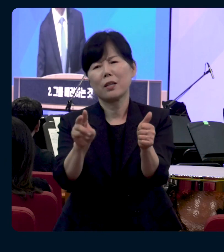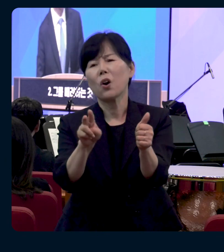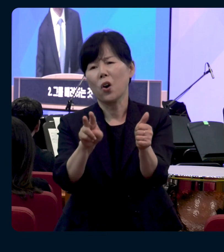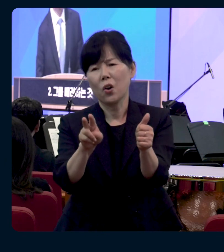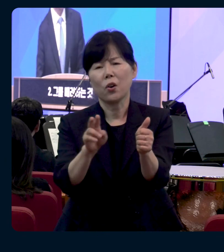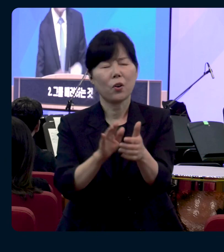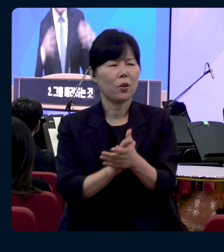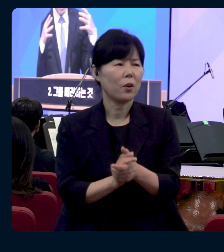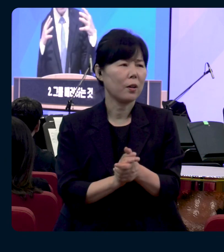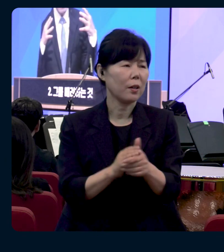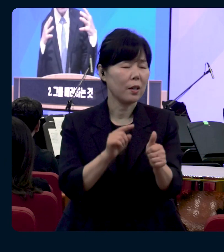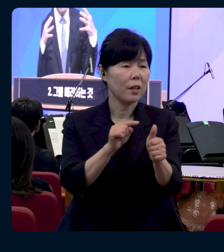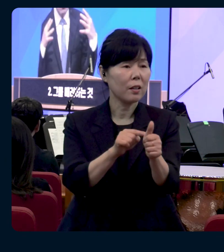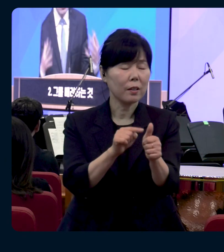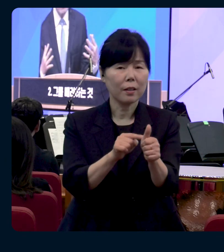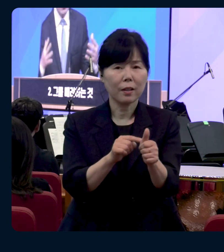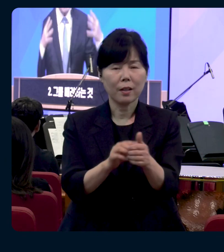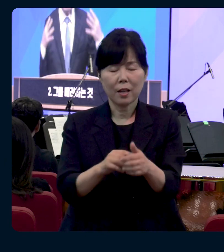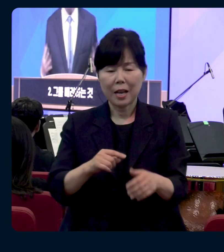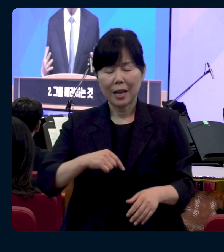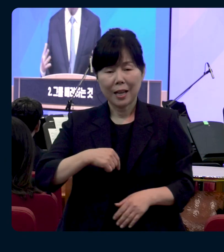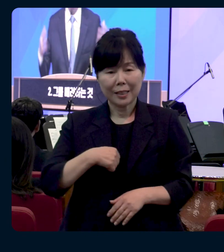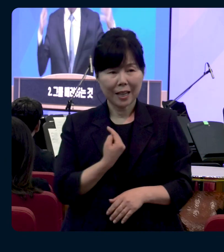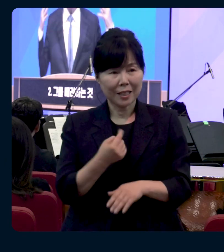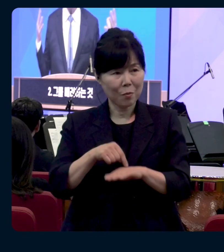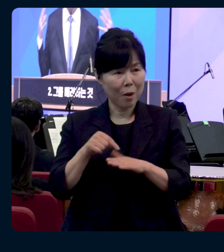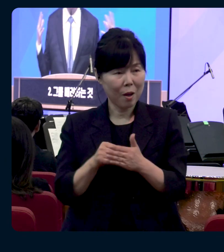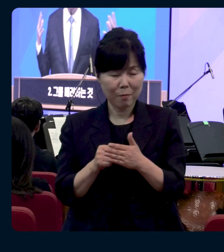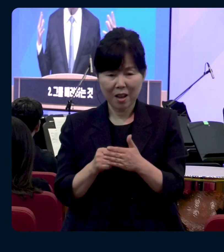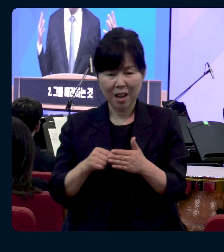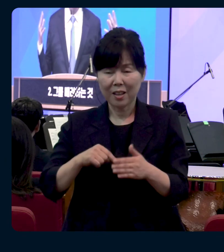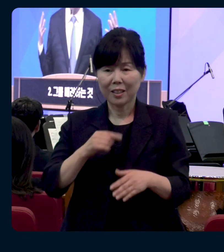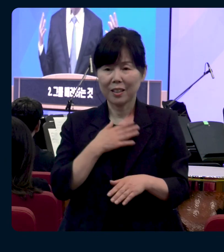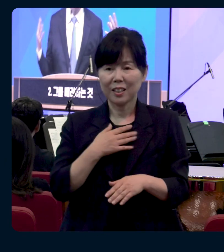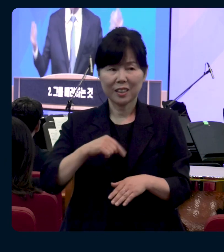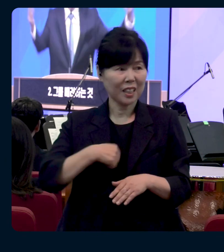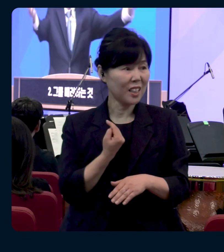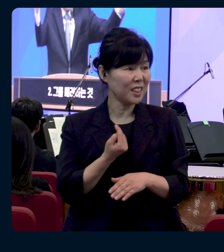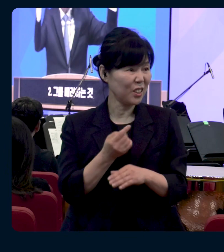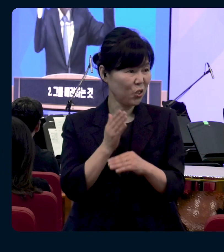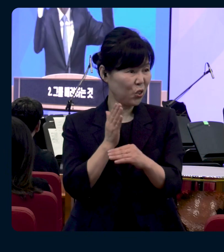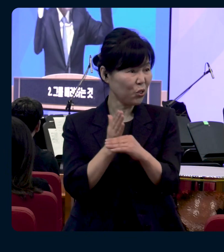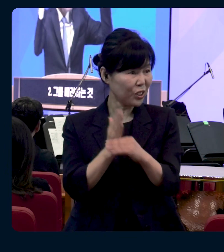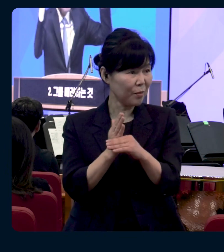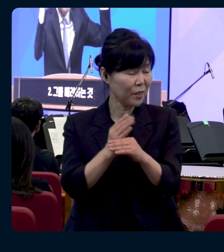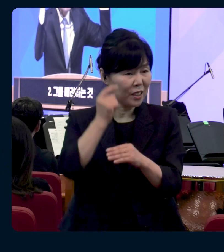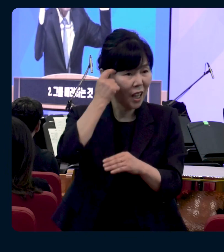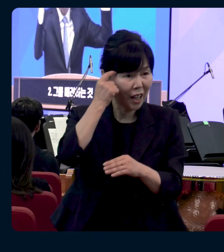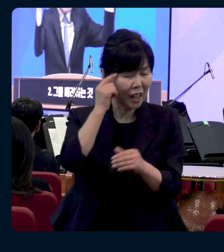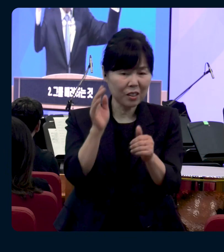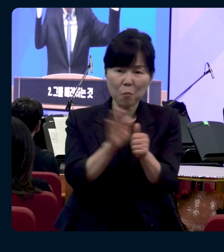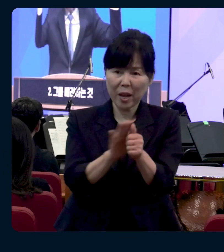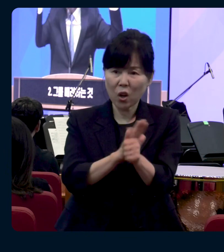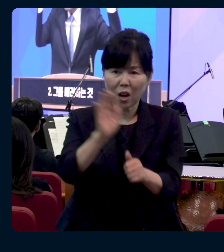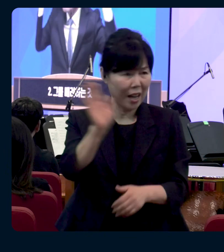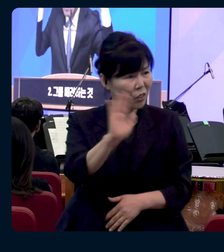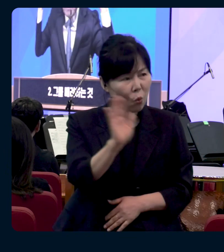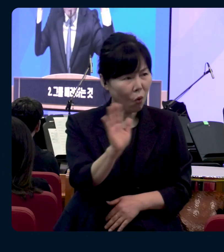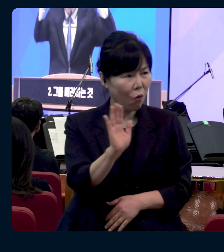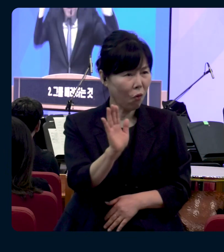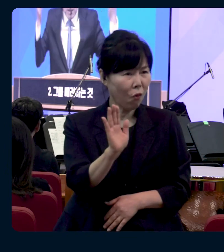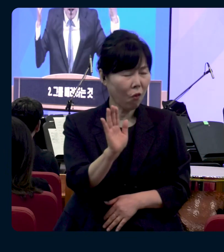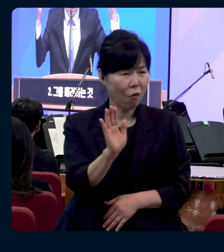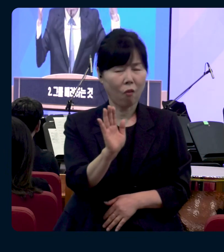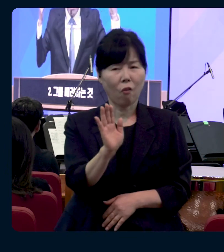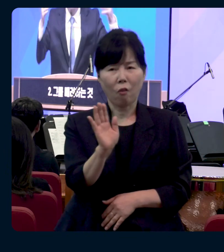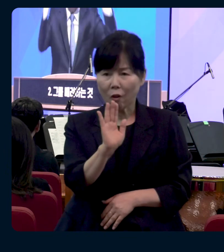정확하게 말하면요, 자기 중심으로 생각하고 행동하는 것이 아니라, 참 사람들 보면 자기 중심으로 생각해요. 자기 중심으로 행동합니다.